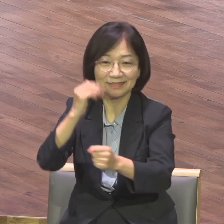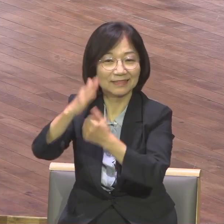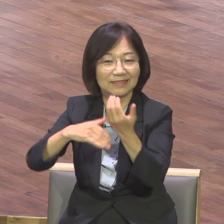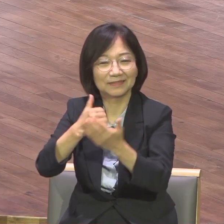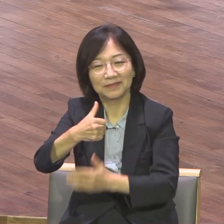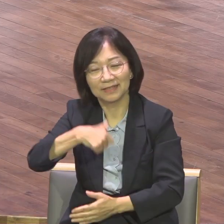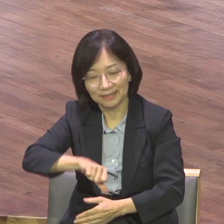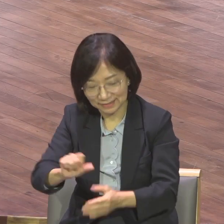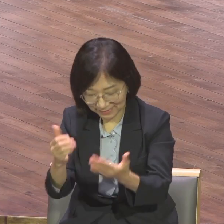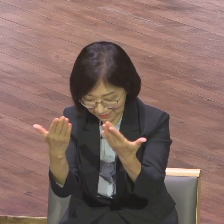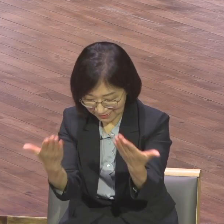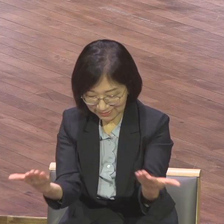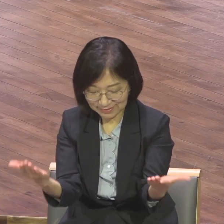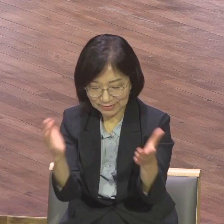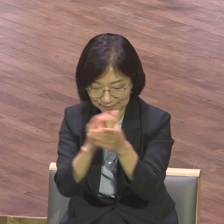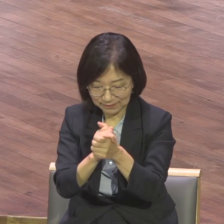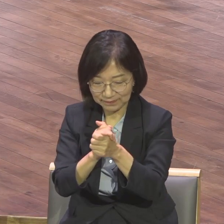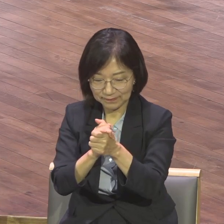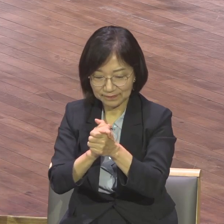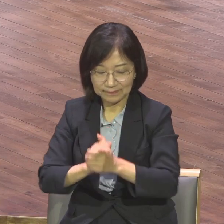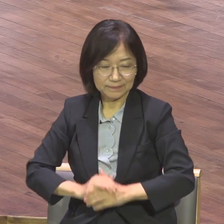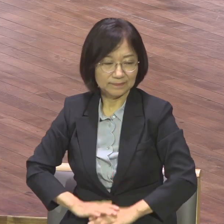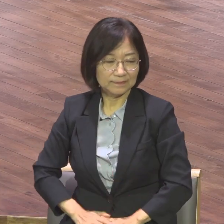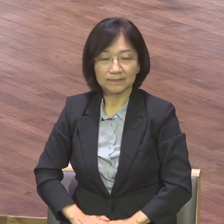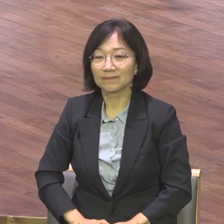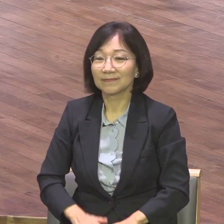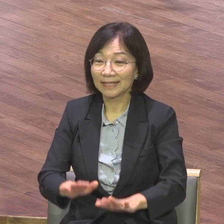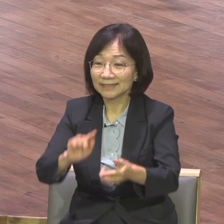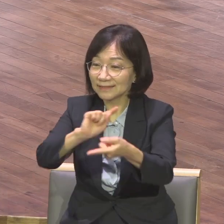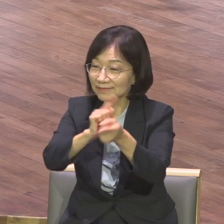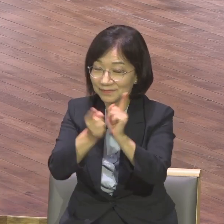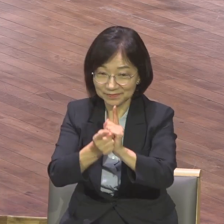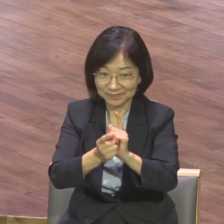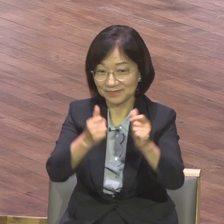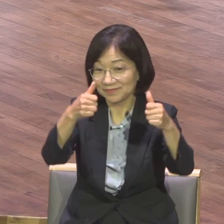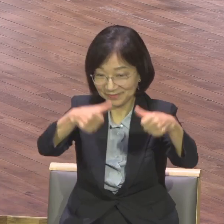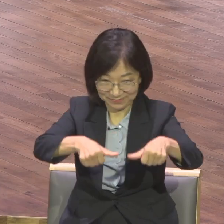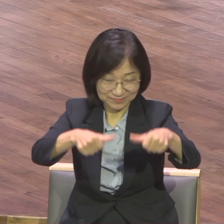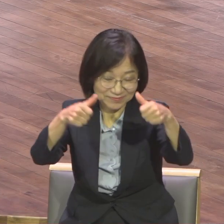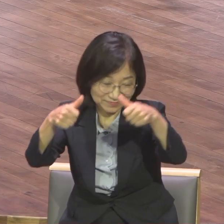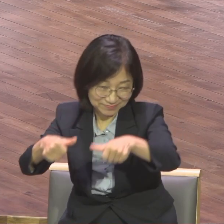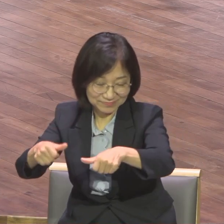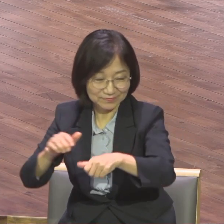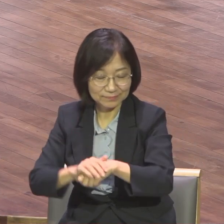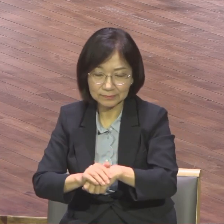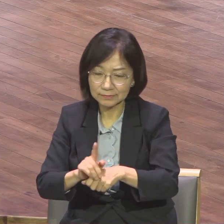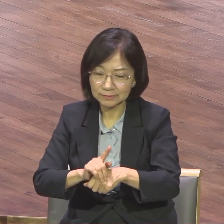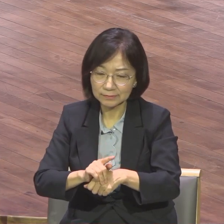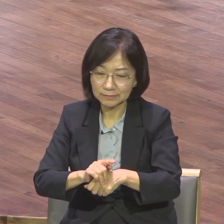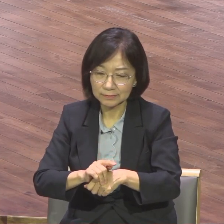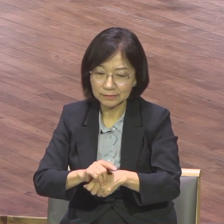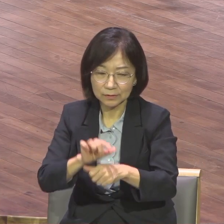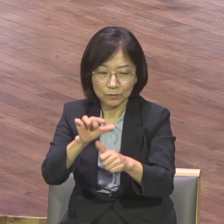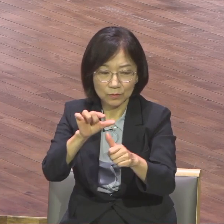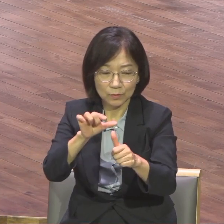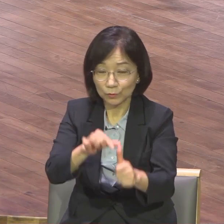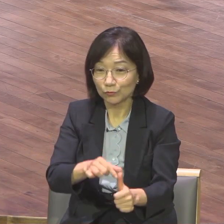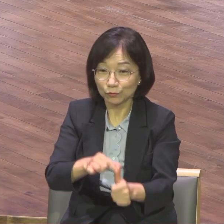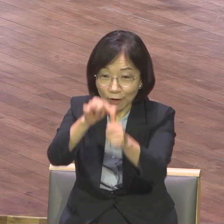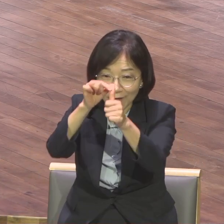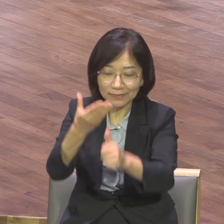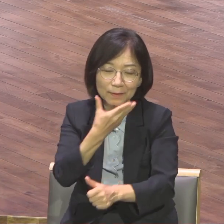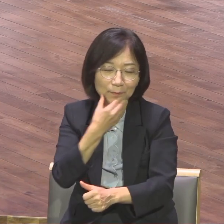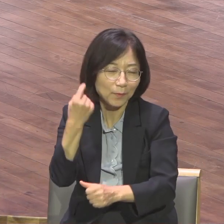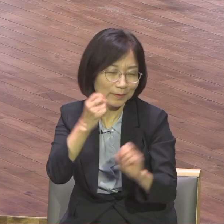하나님의 아들이십니다. 아멘. 우리 서로 다 해외 성도들도 같이 서로 인사합시다. 구원의